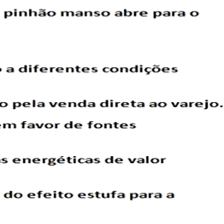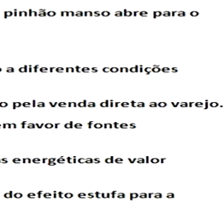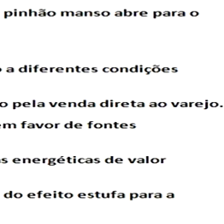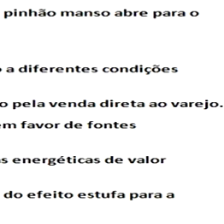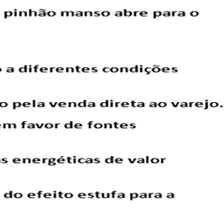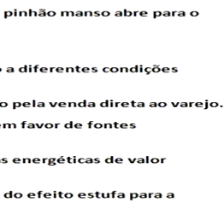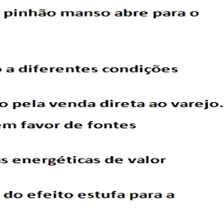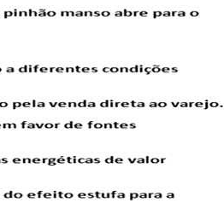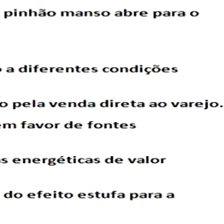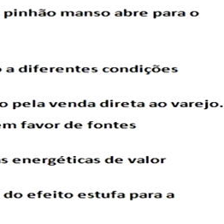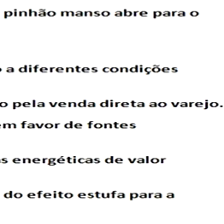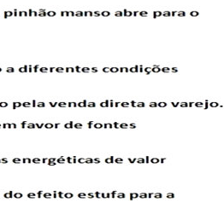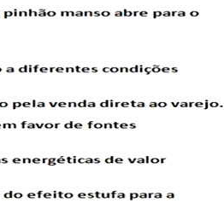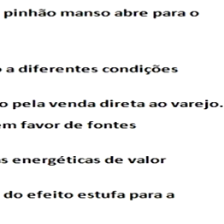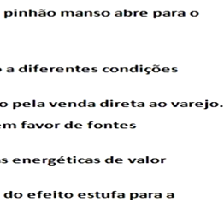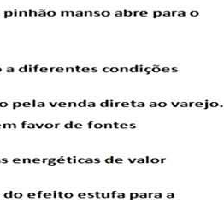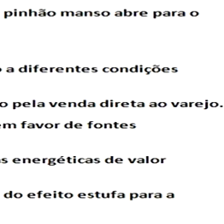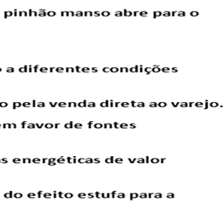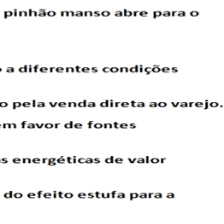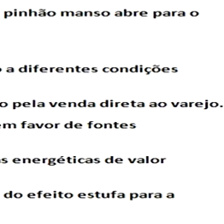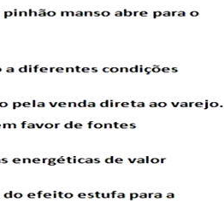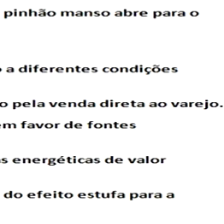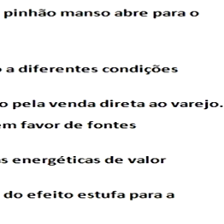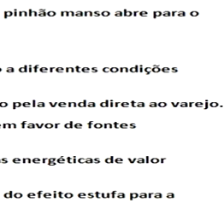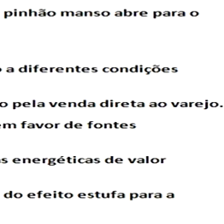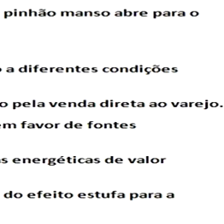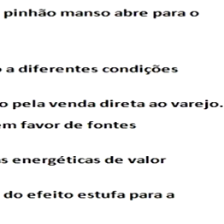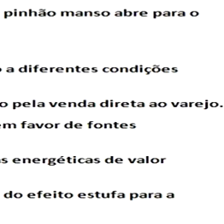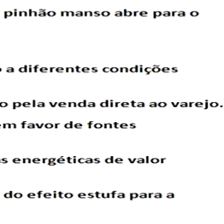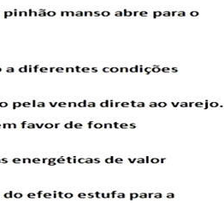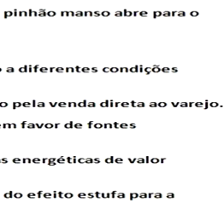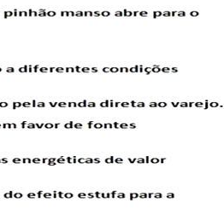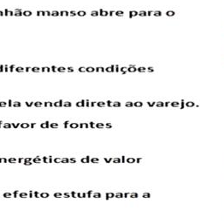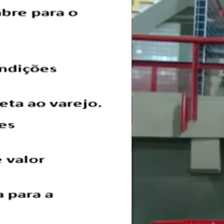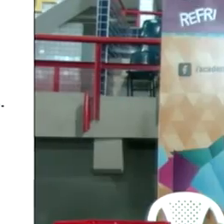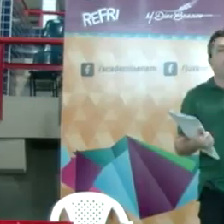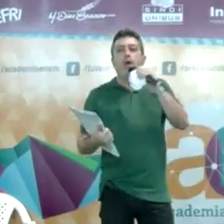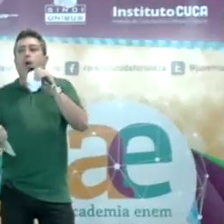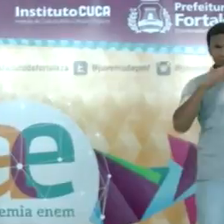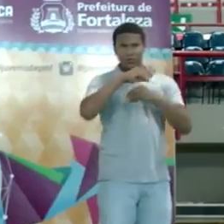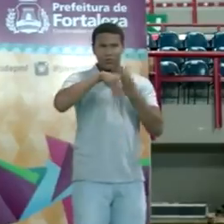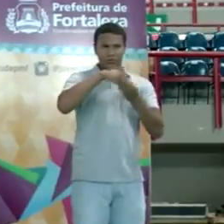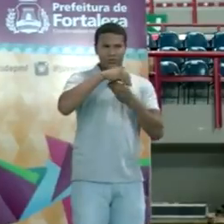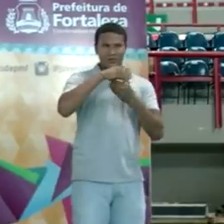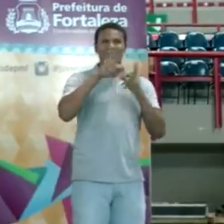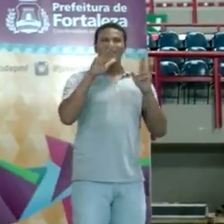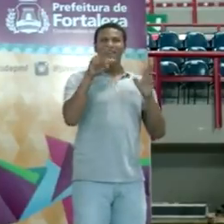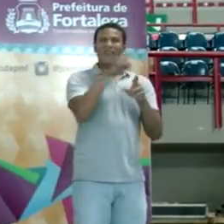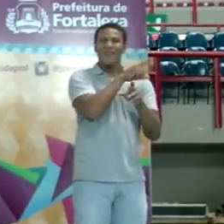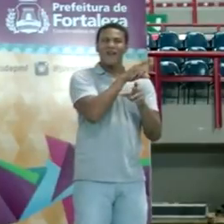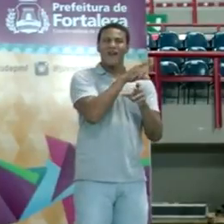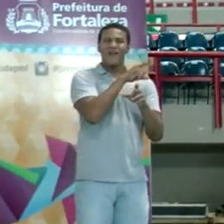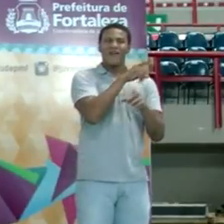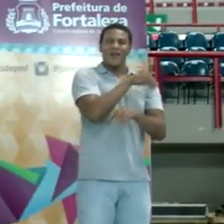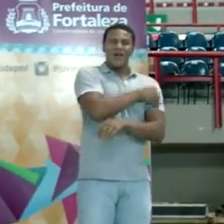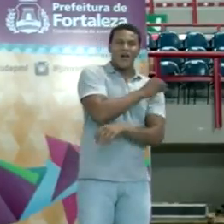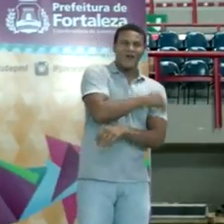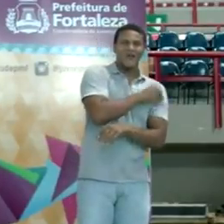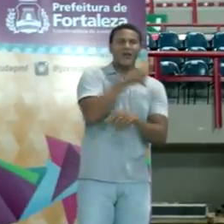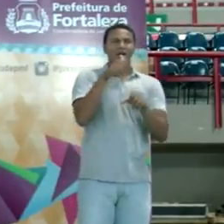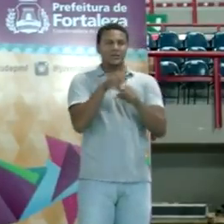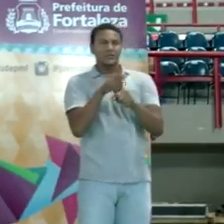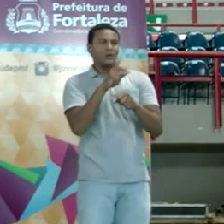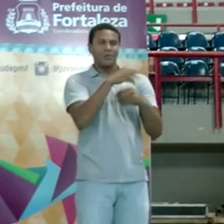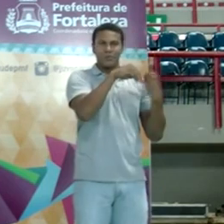biodiesel no diesel. Igual o governo já faz o etanol na gasolina. Hoje o Brasil, a nossa gasolina